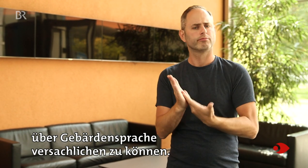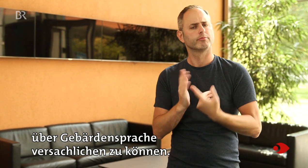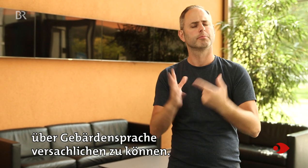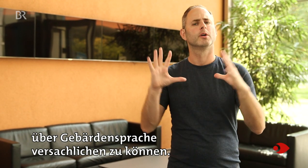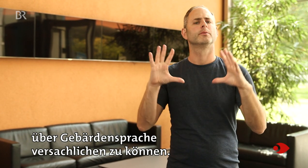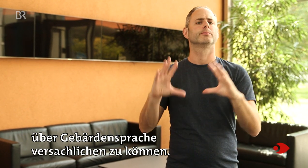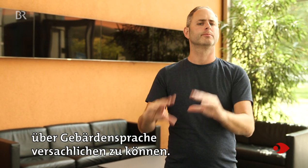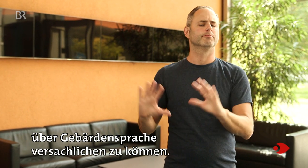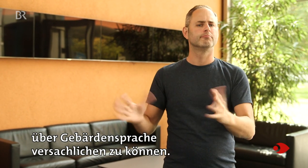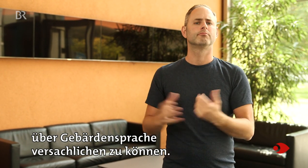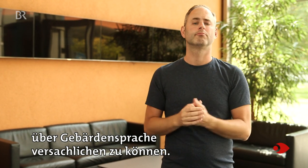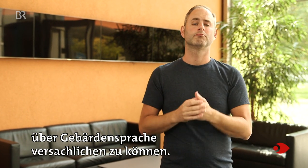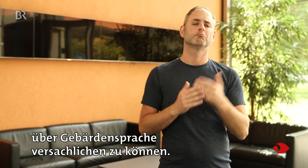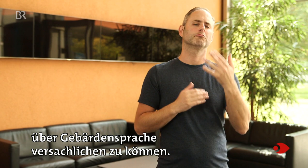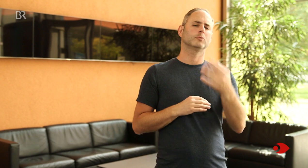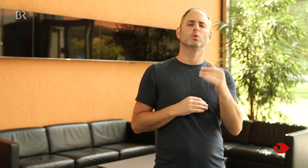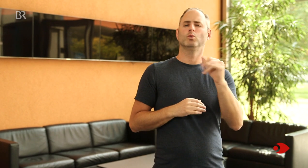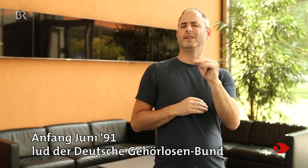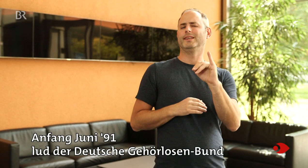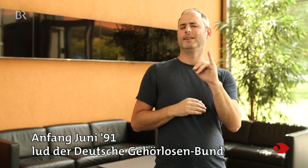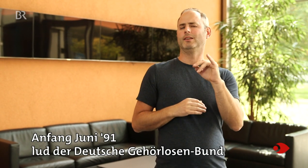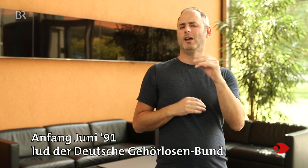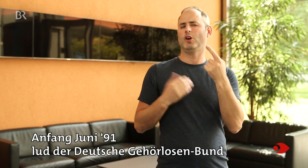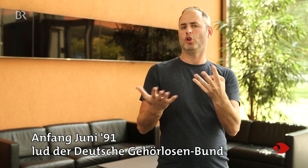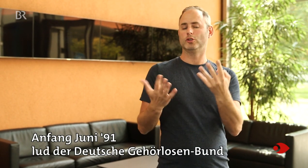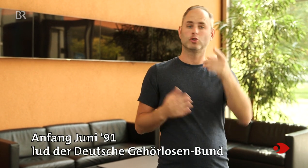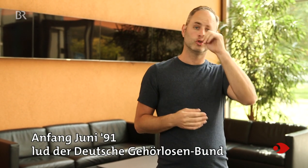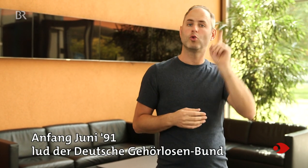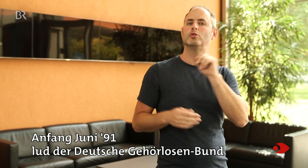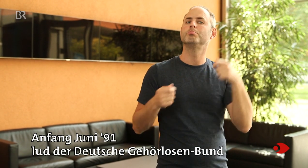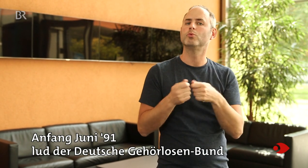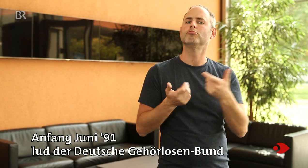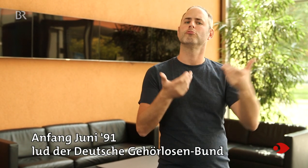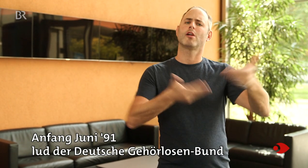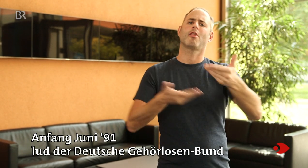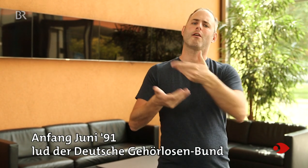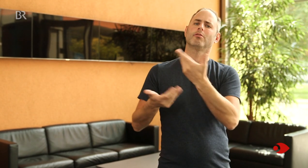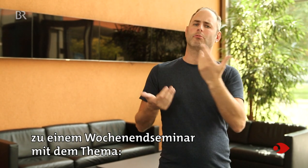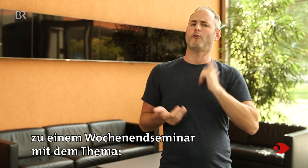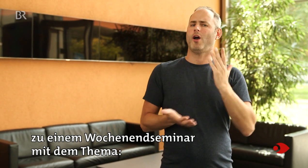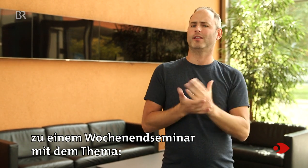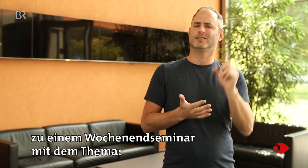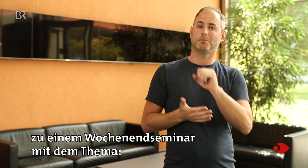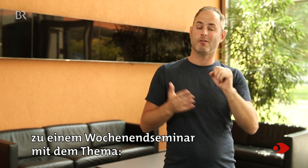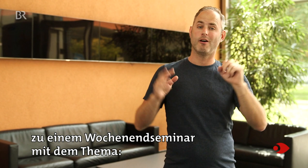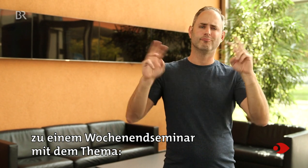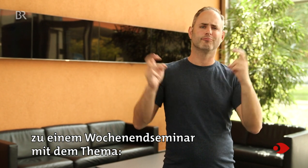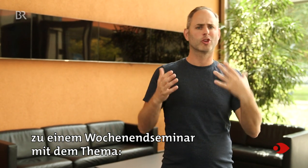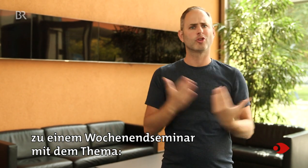Gebärdensprache versachlichen zu können. Anfang Juni 1991 lud der Deutsche Gehörlosenbund zu einem Wochenendseminar mit dem Thema